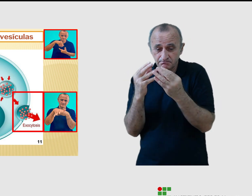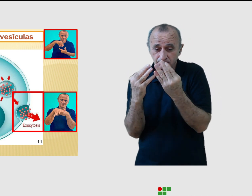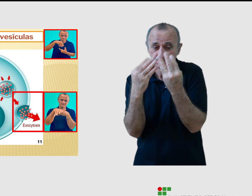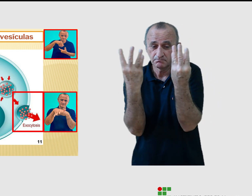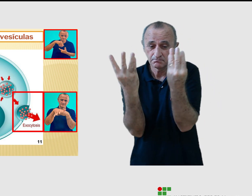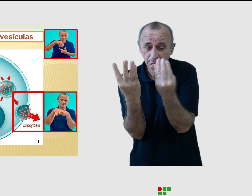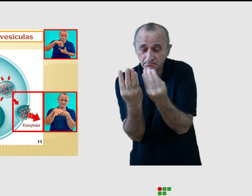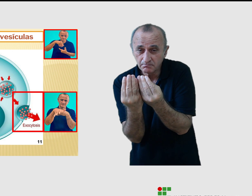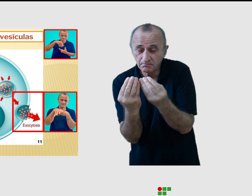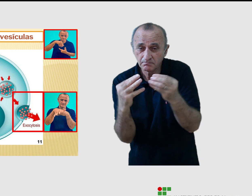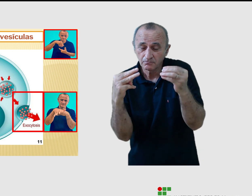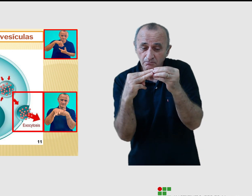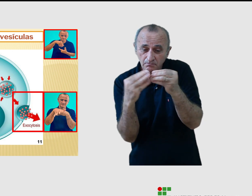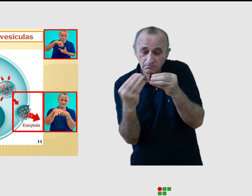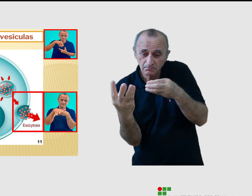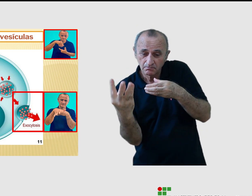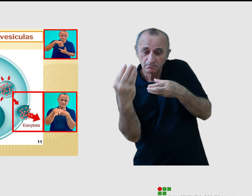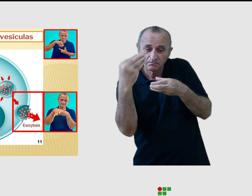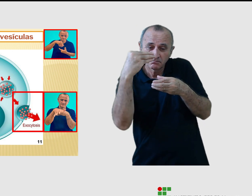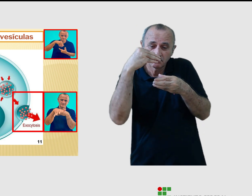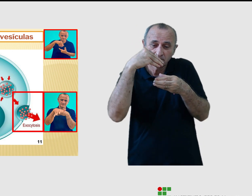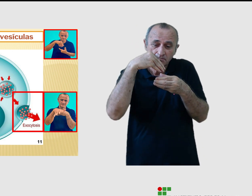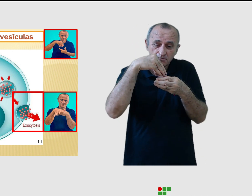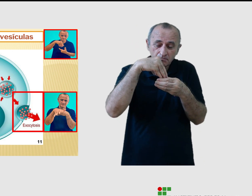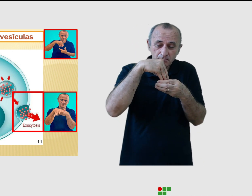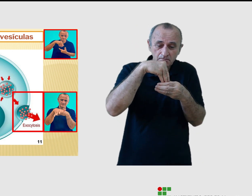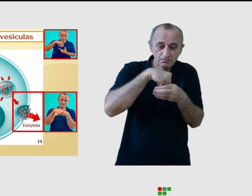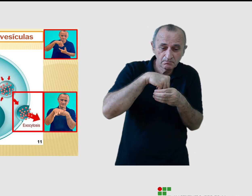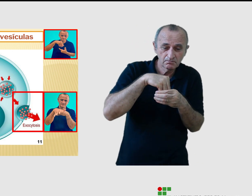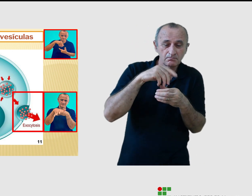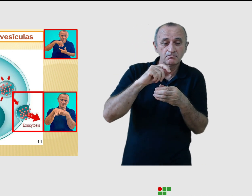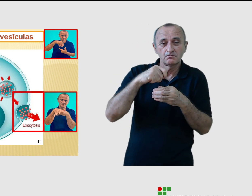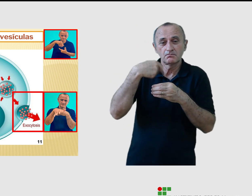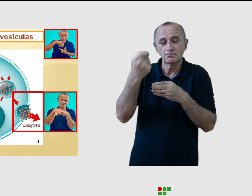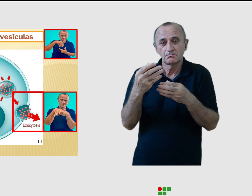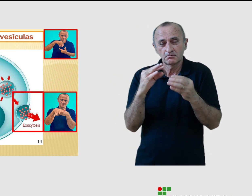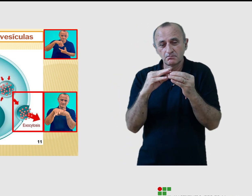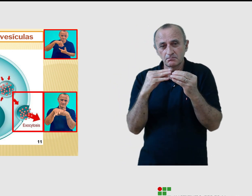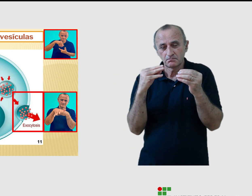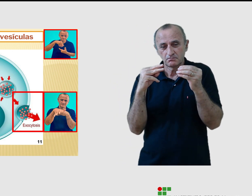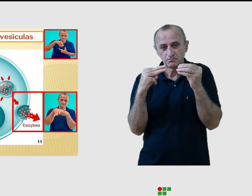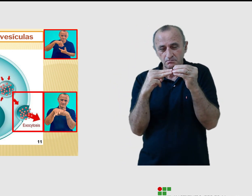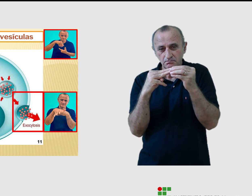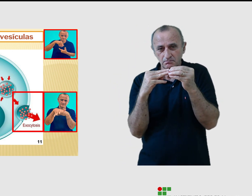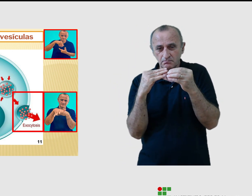Esse processo de entrada de partículas nas células chamamos de